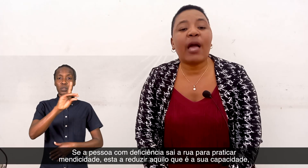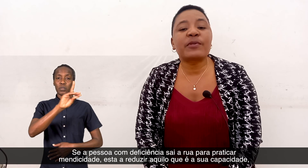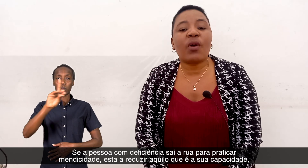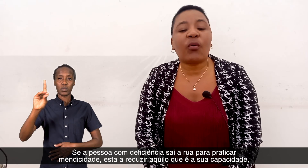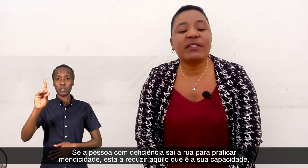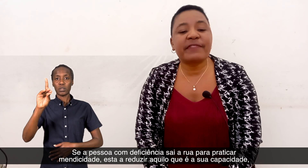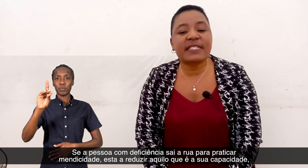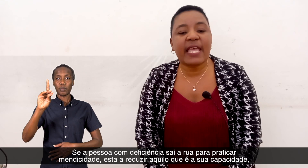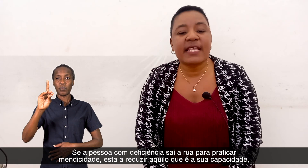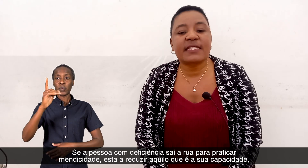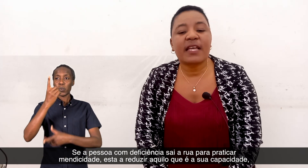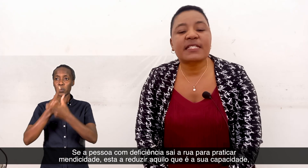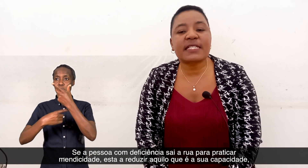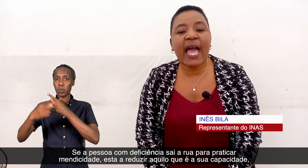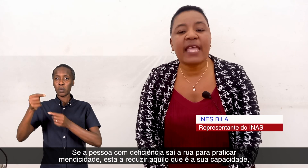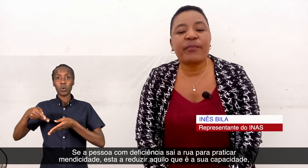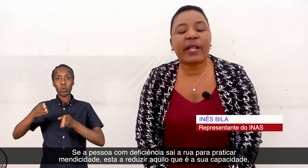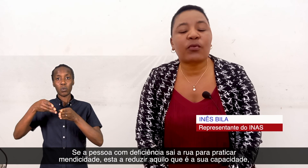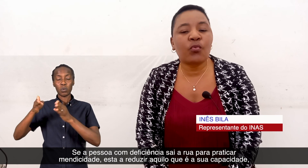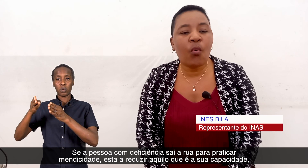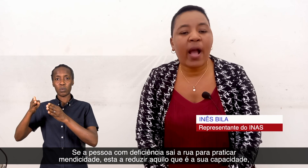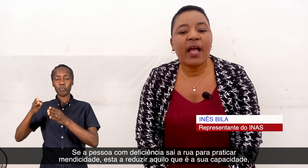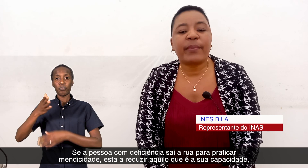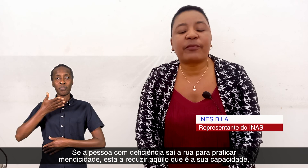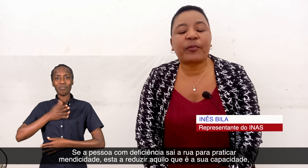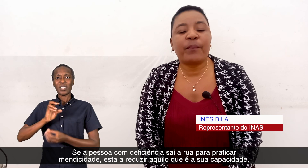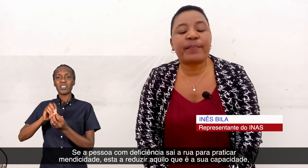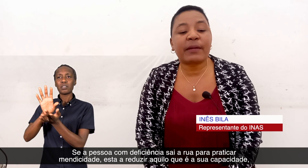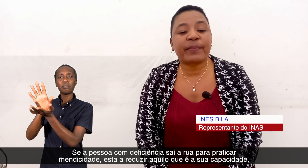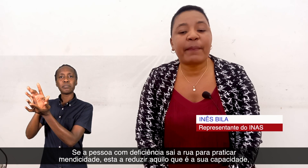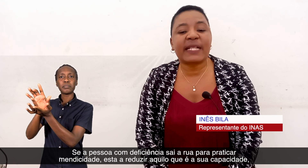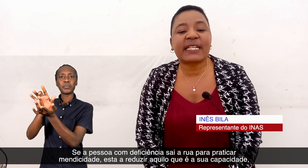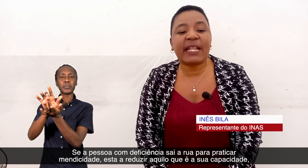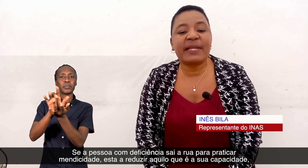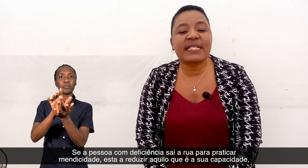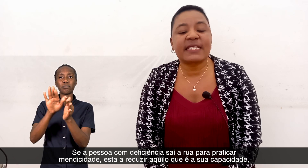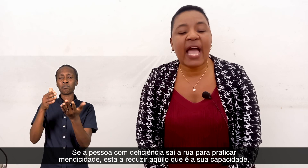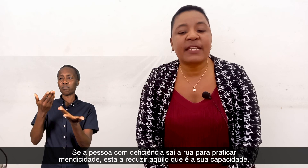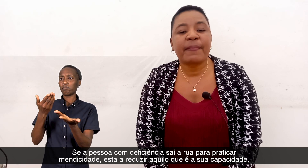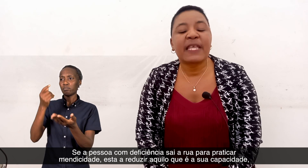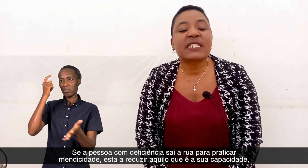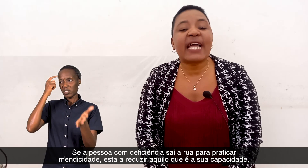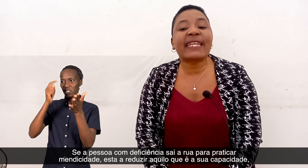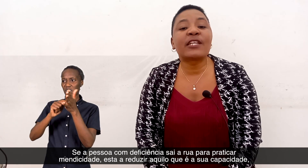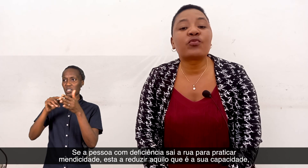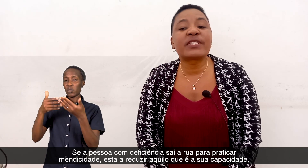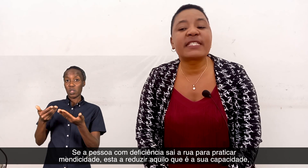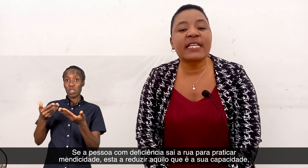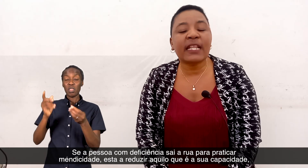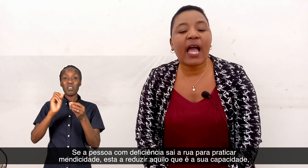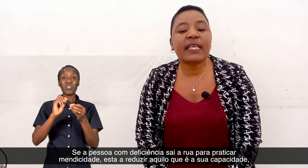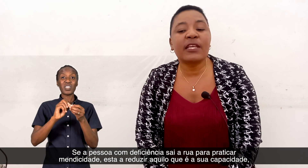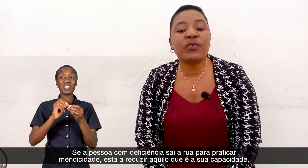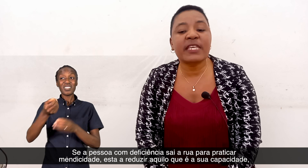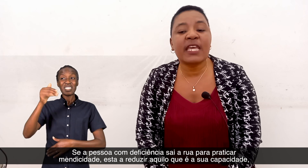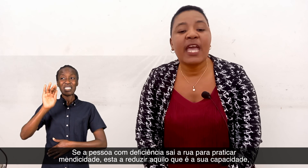Se a pessoa com deficiência sai para a rua para praticar a mendicidade, está a